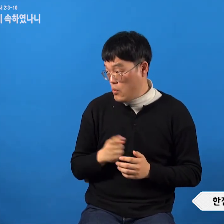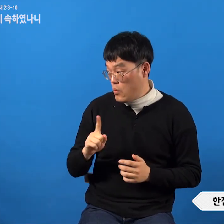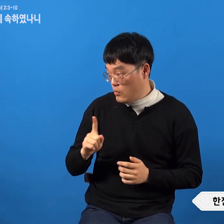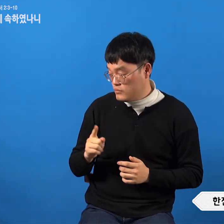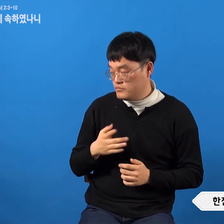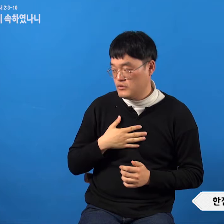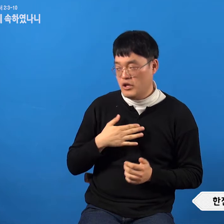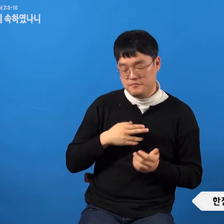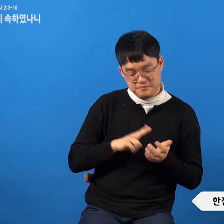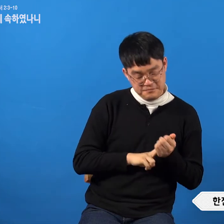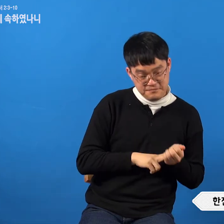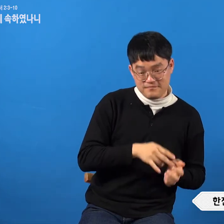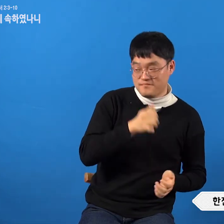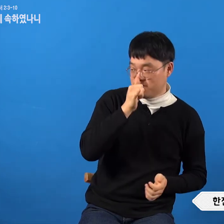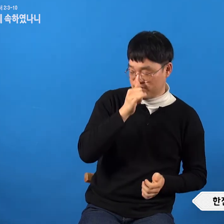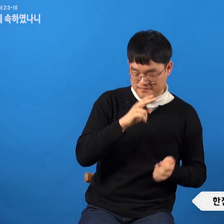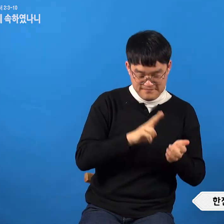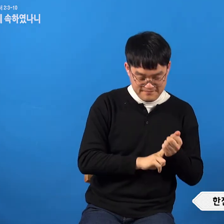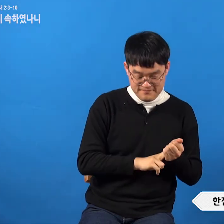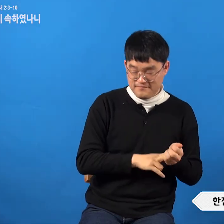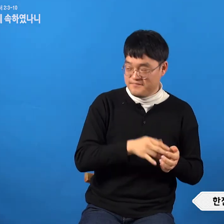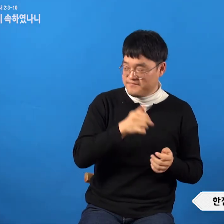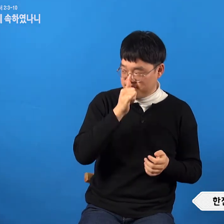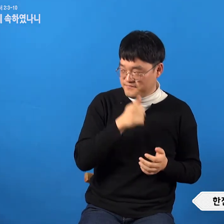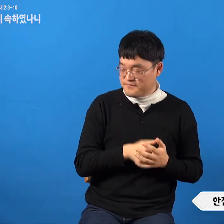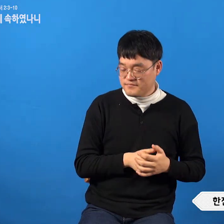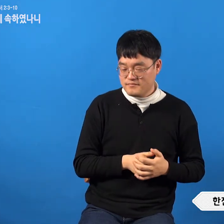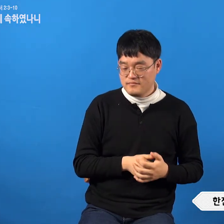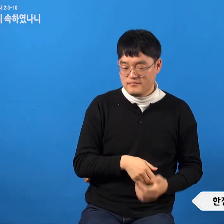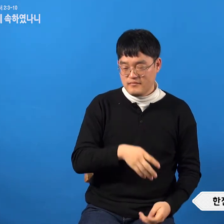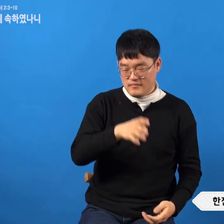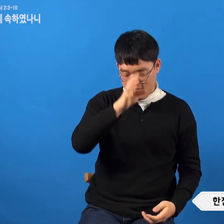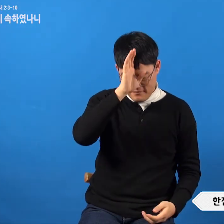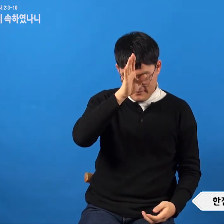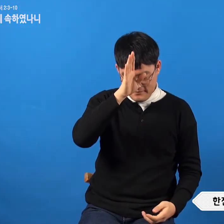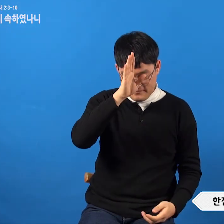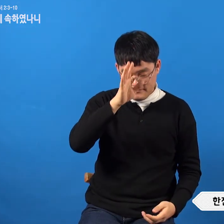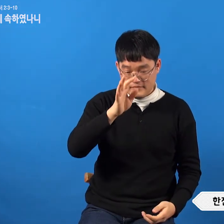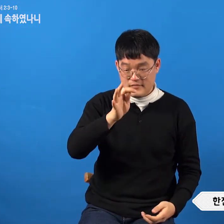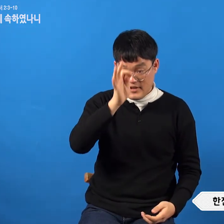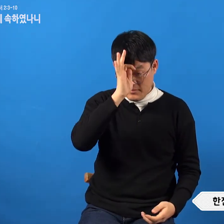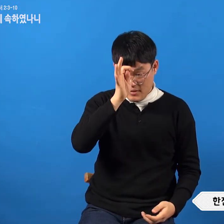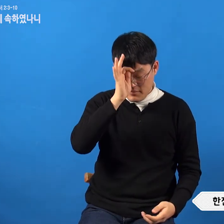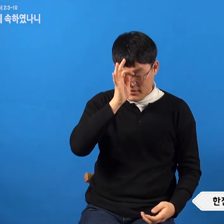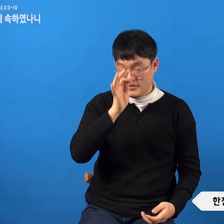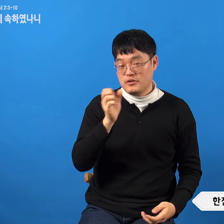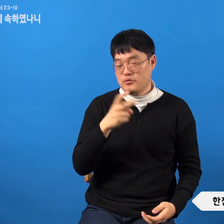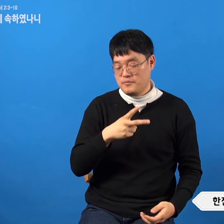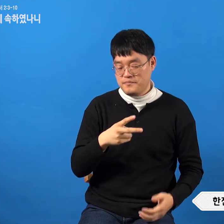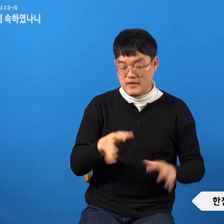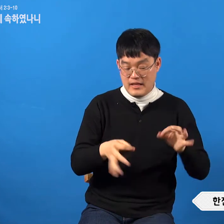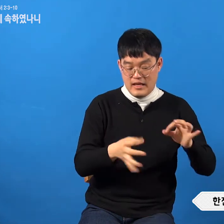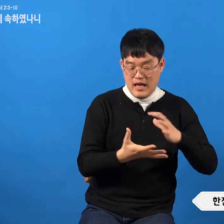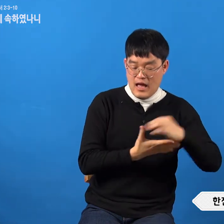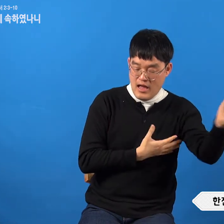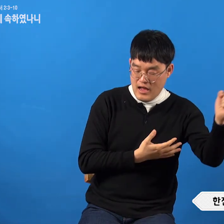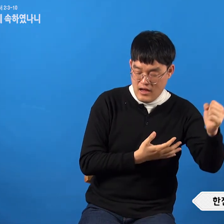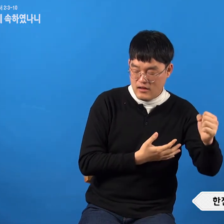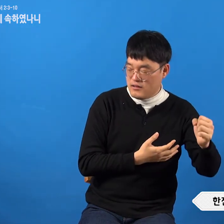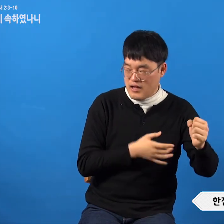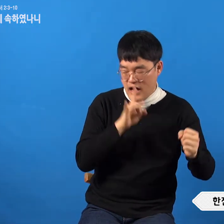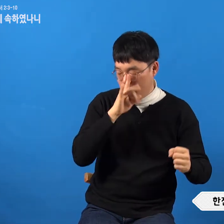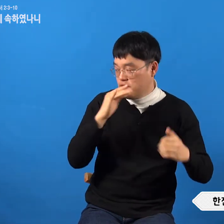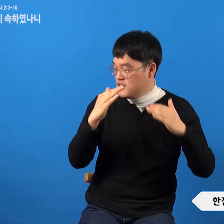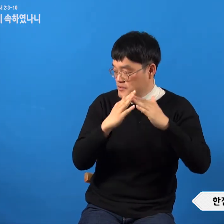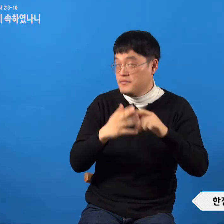감춰놓은 내가 집이 있지요. IMF도 빼앗아갈 수 없는 집, 은행도 자백할 수 없는 집,